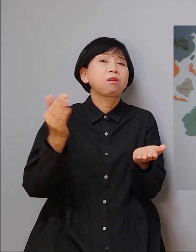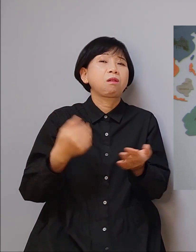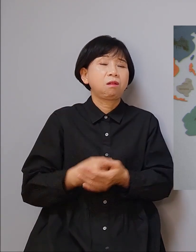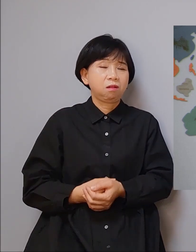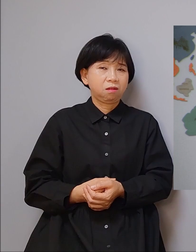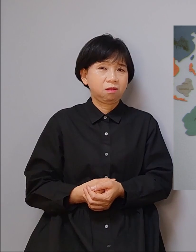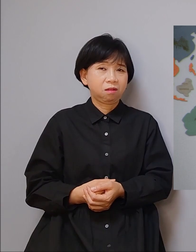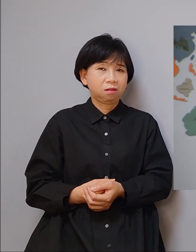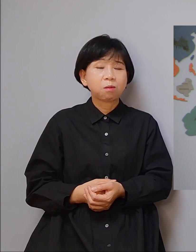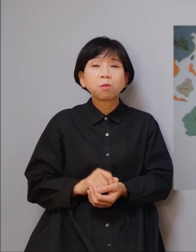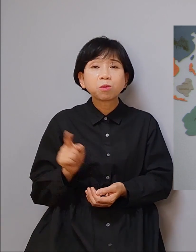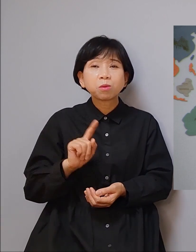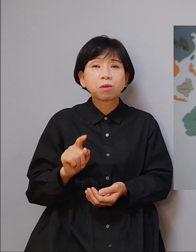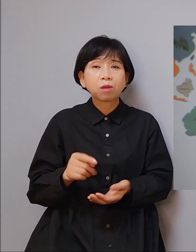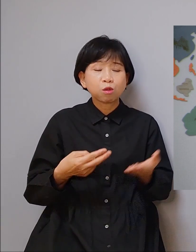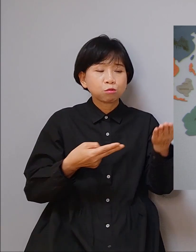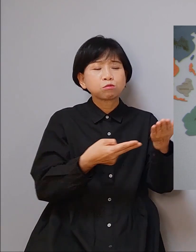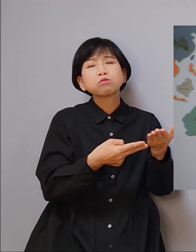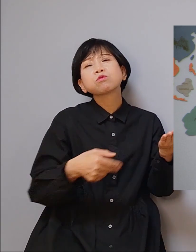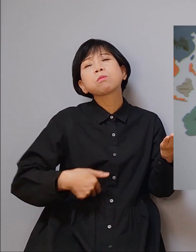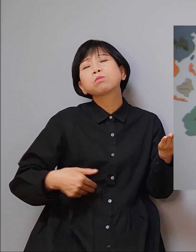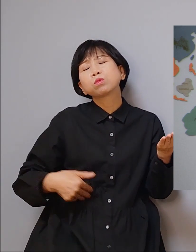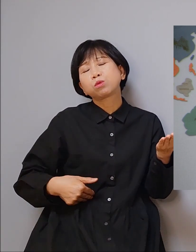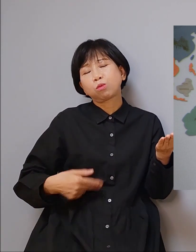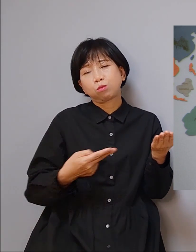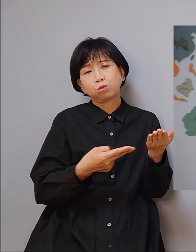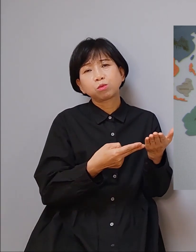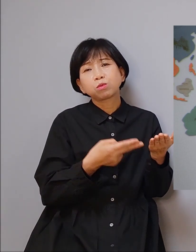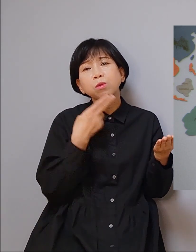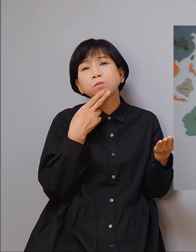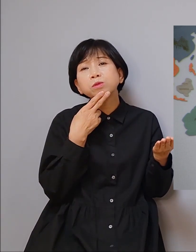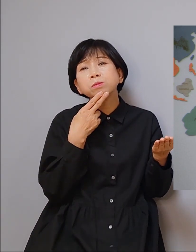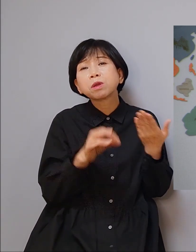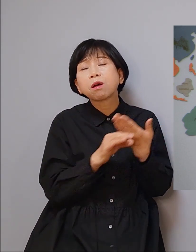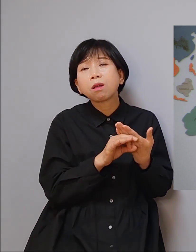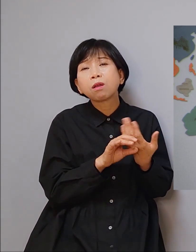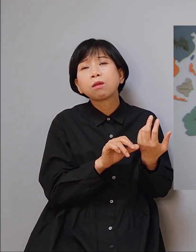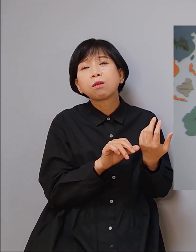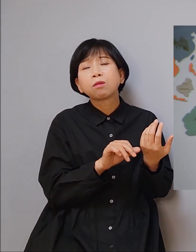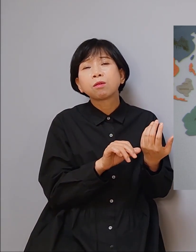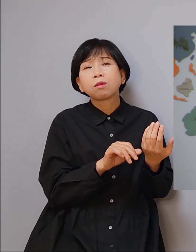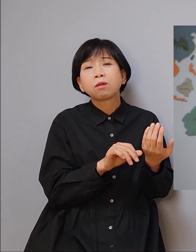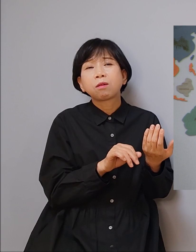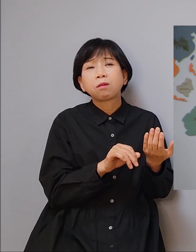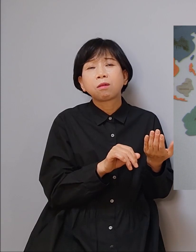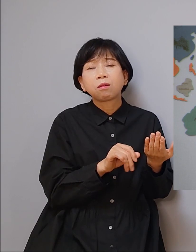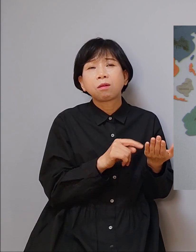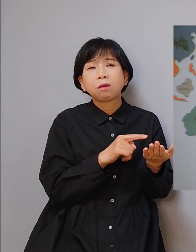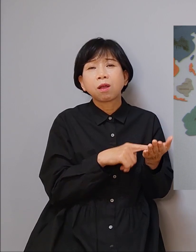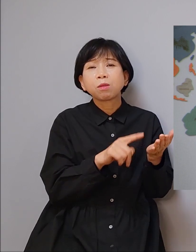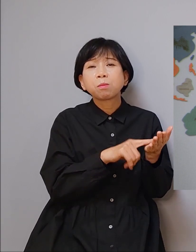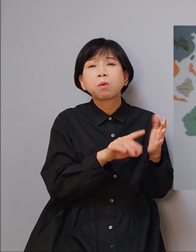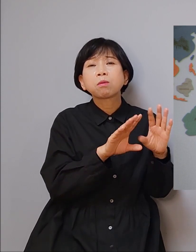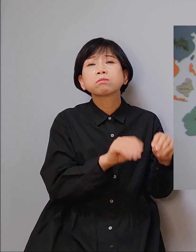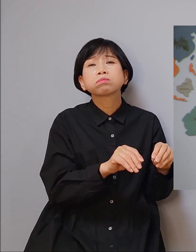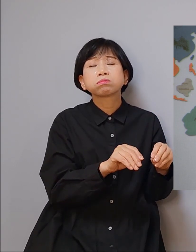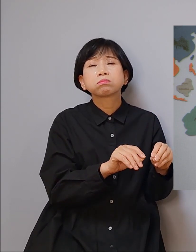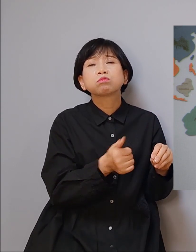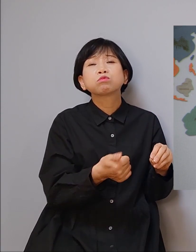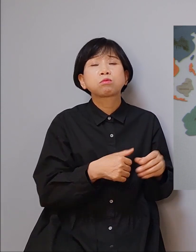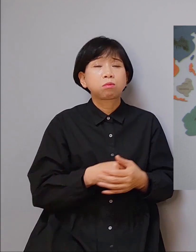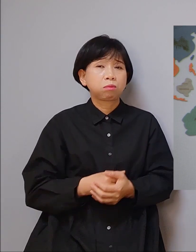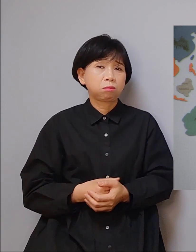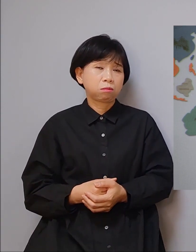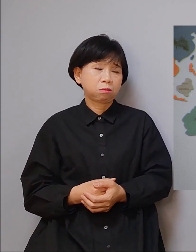않으면 휴대폰이 완전히 꺼질 수가 있겠죠. 하지만 충전기에 연결하는 순간 힘이 다 빠진